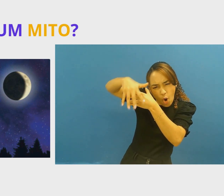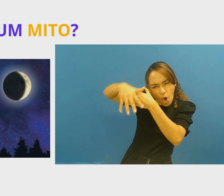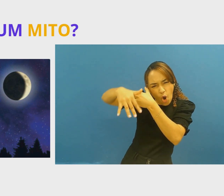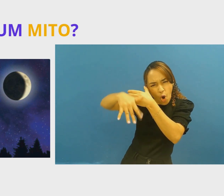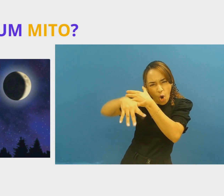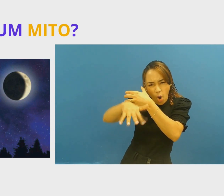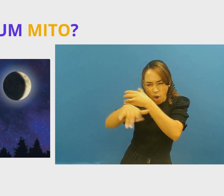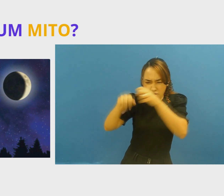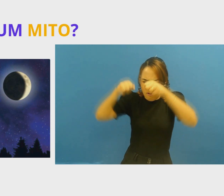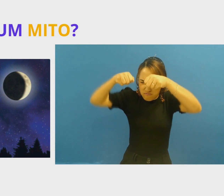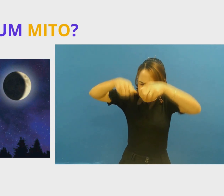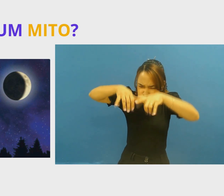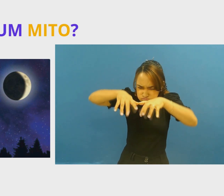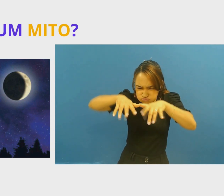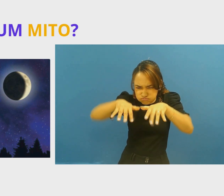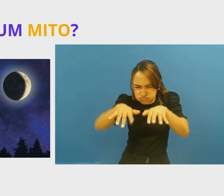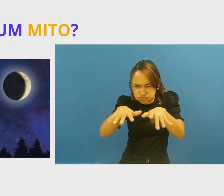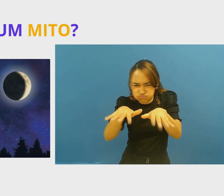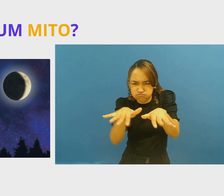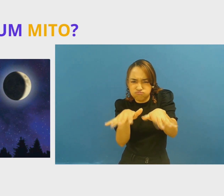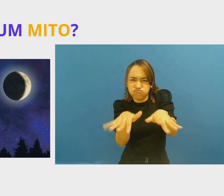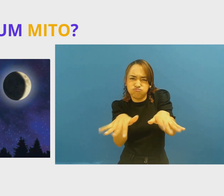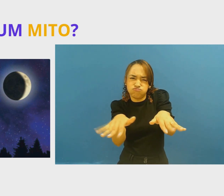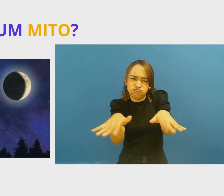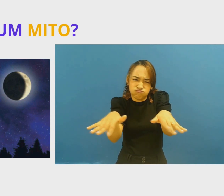ele vai queimando tudo que existe.